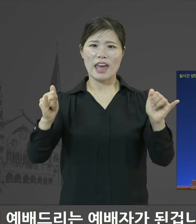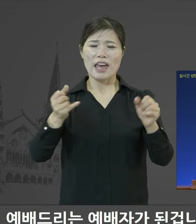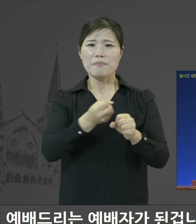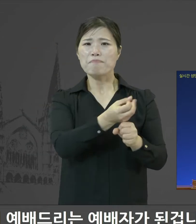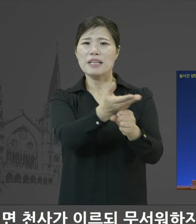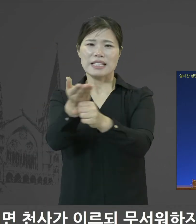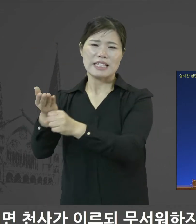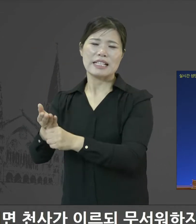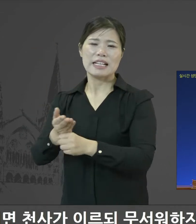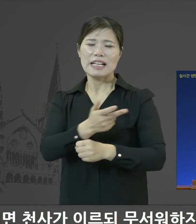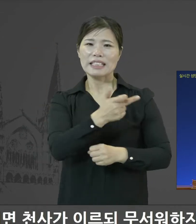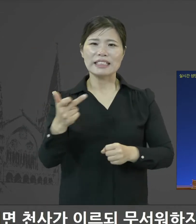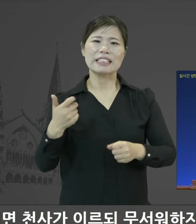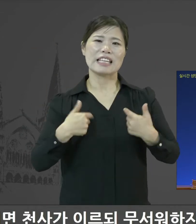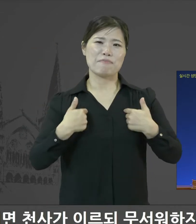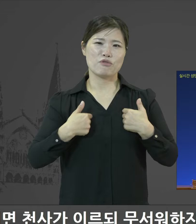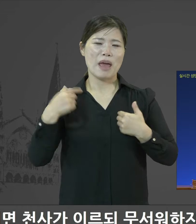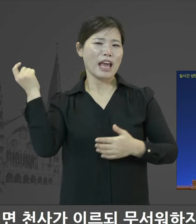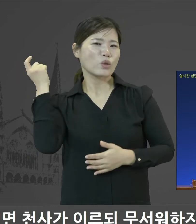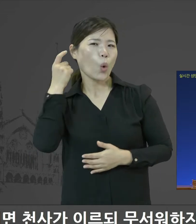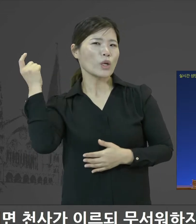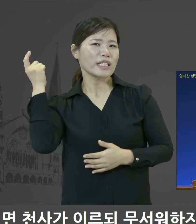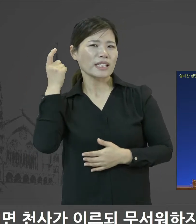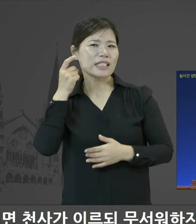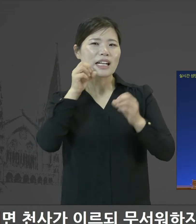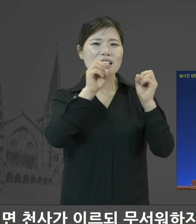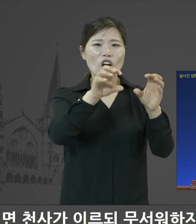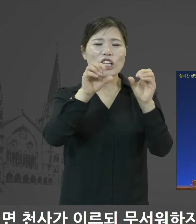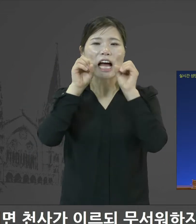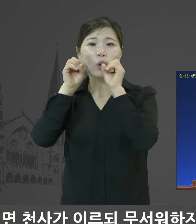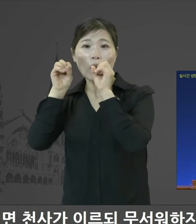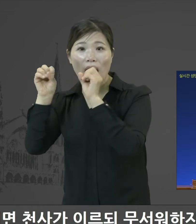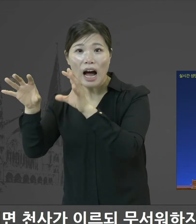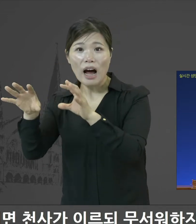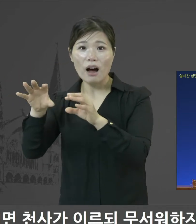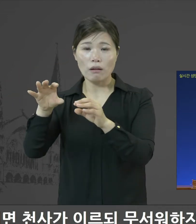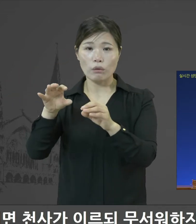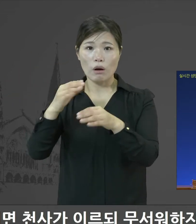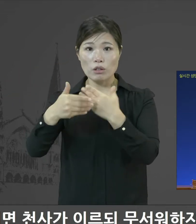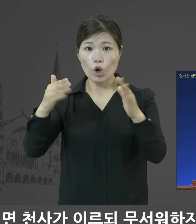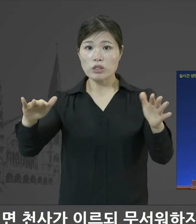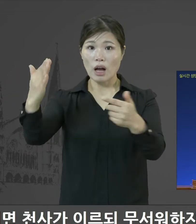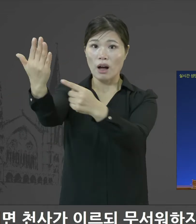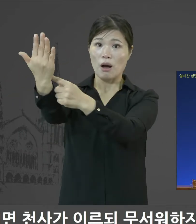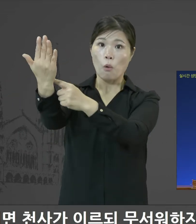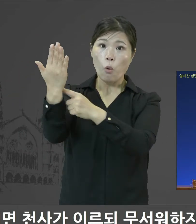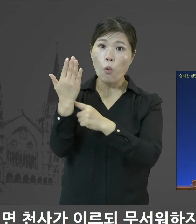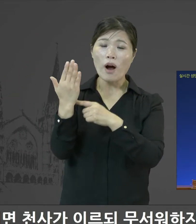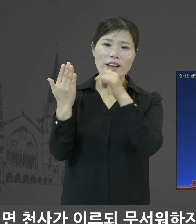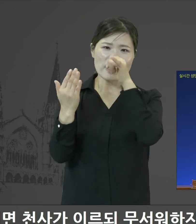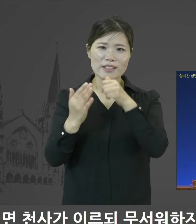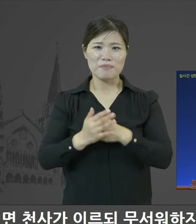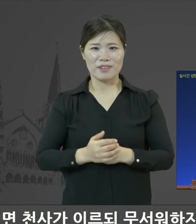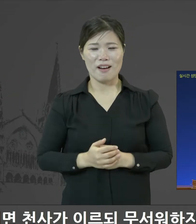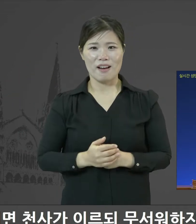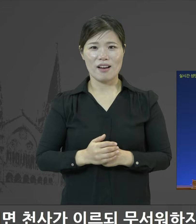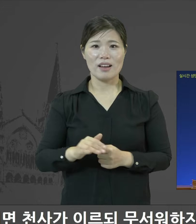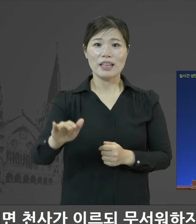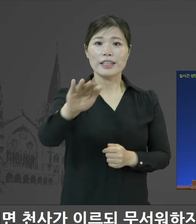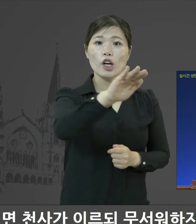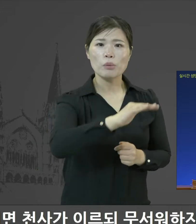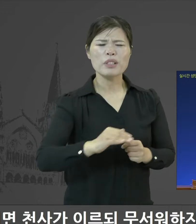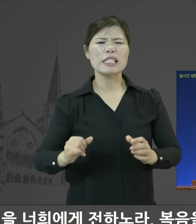소식을 너에게 전하노라. 복음, 좋은 소식, 복음을 전했다는 겁니다. 이 세상에 참 소식이 많습니다.